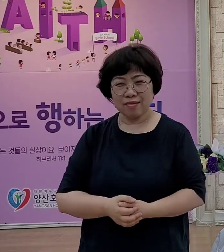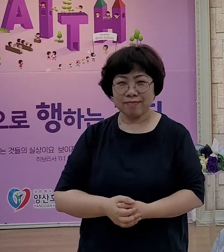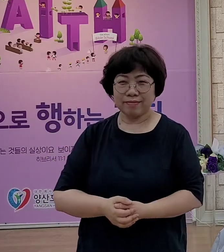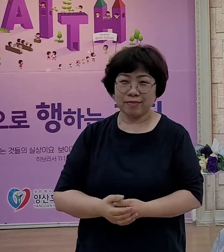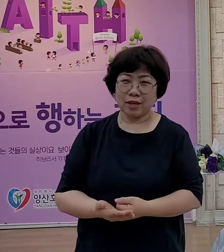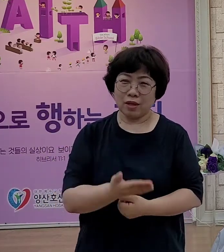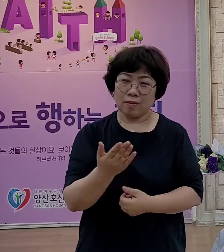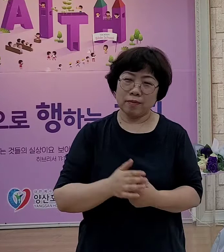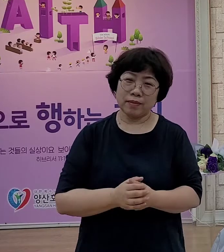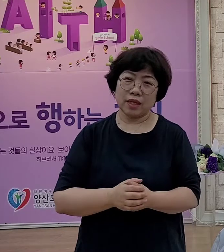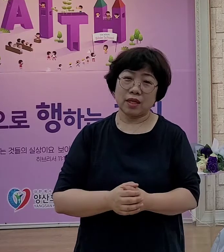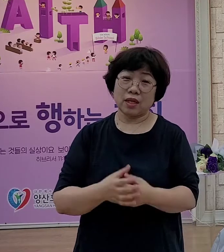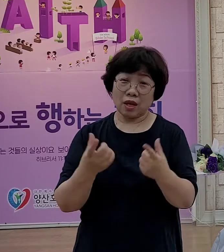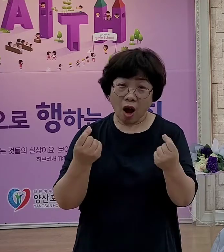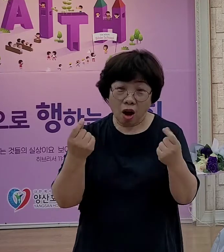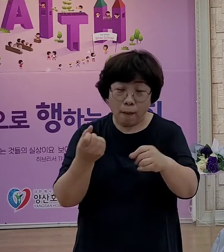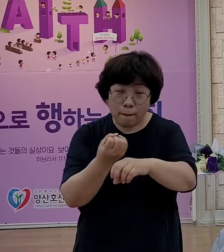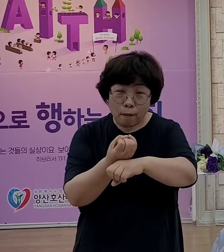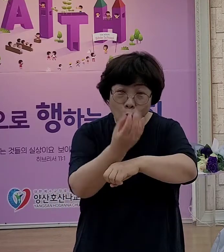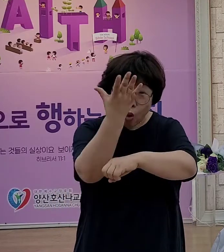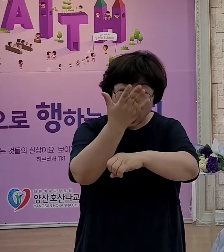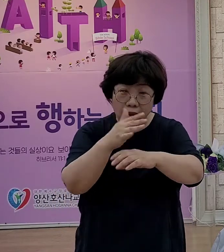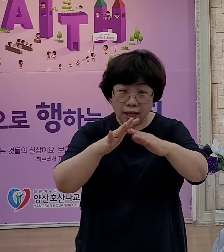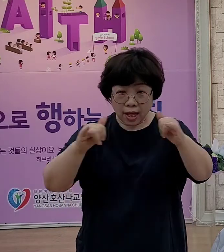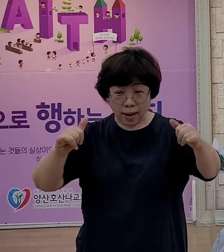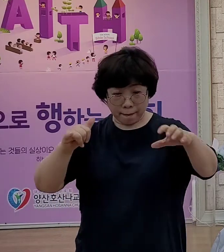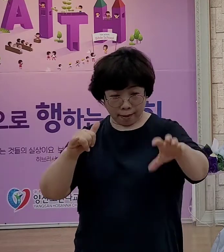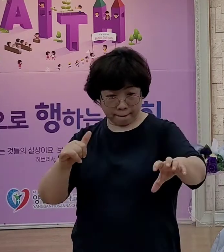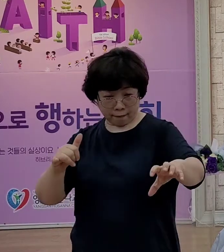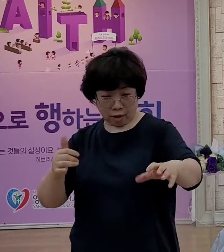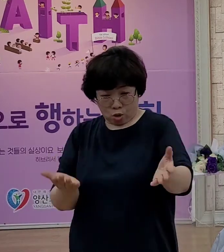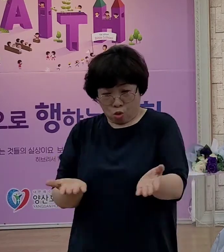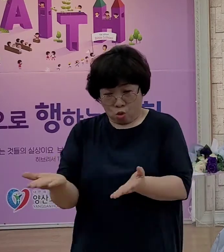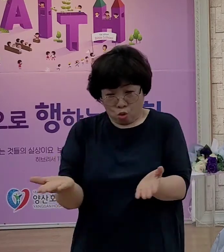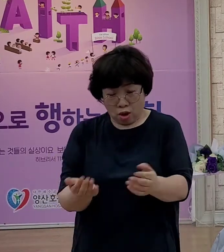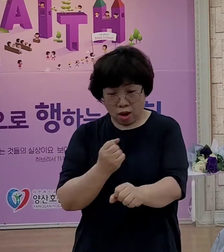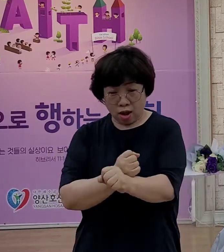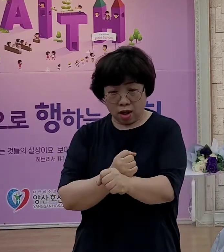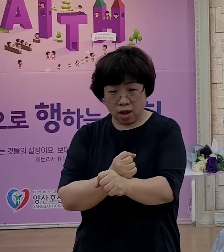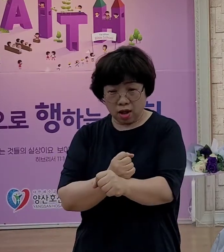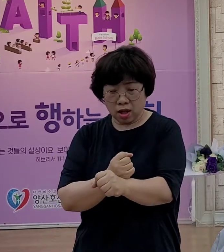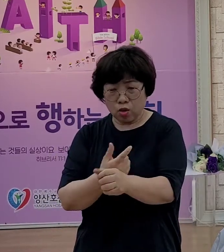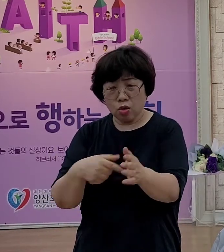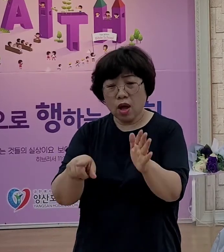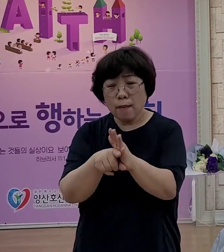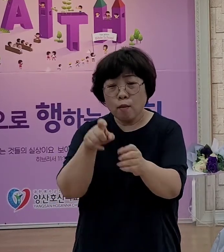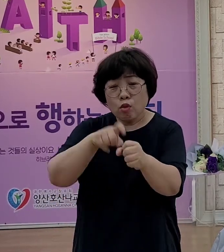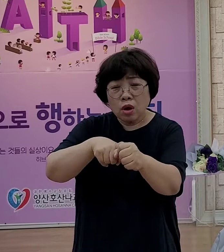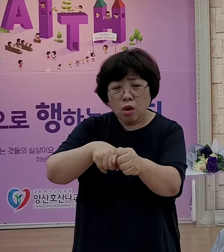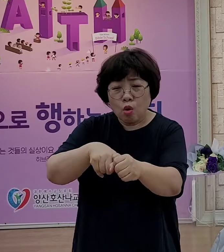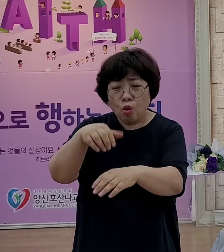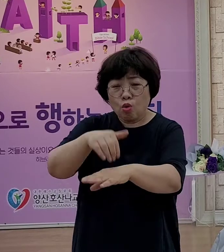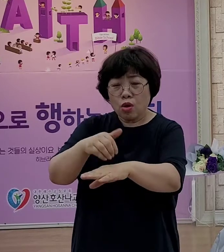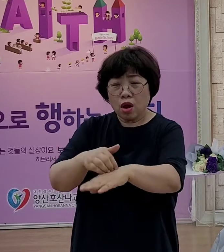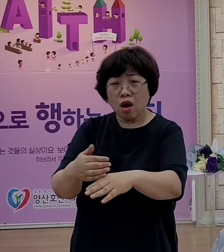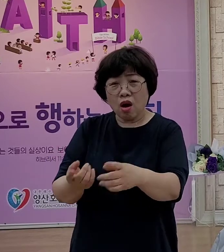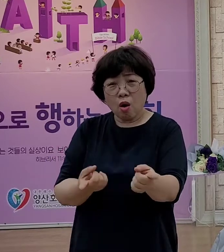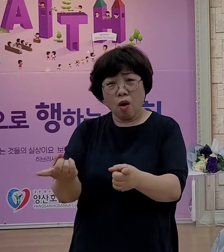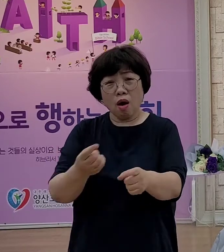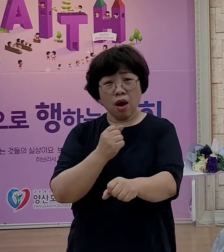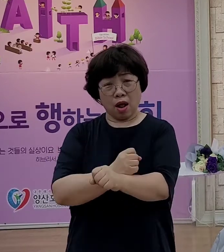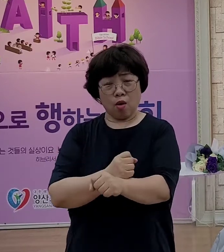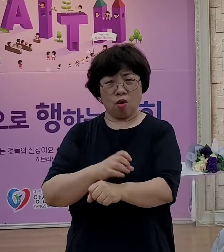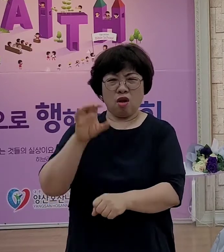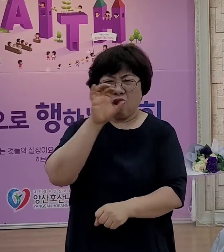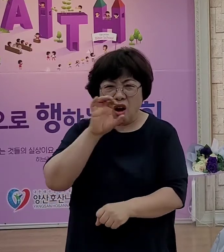여러분, 이렇게 돌고래가 우리 사람들 앞에 어떤 쇼를 하기 위해서 훈련되어지고 막 그렇게 많은